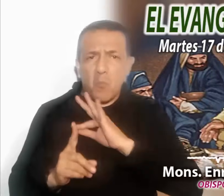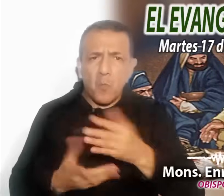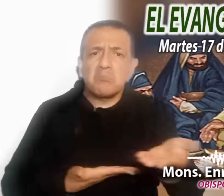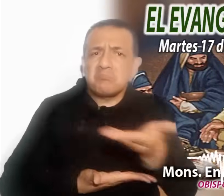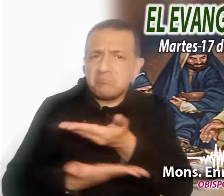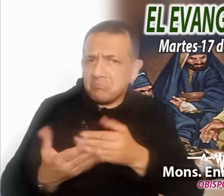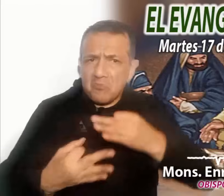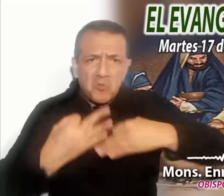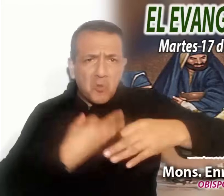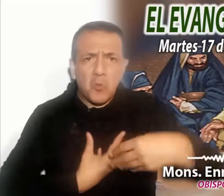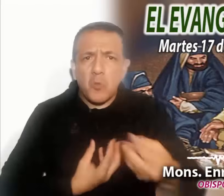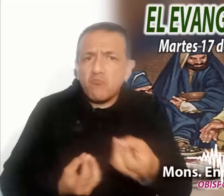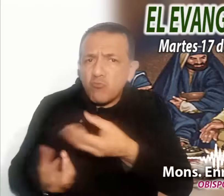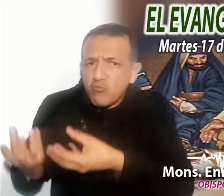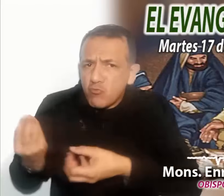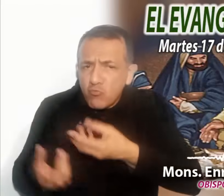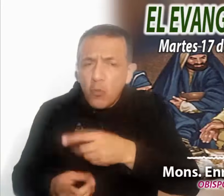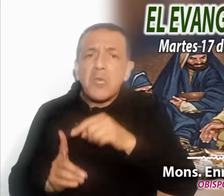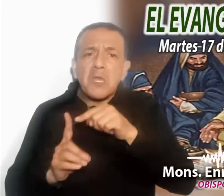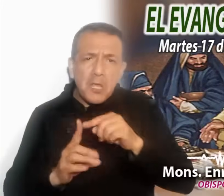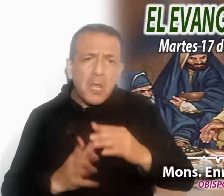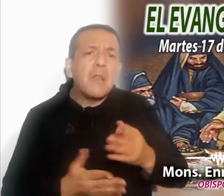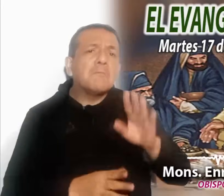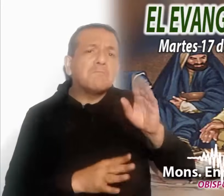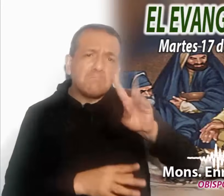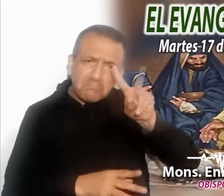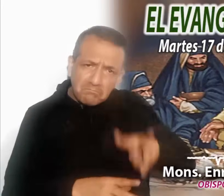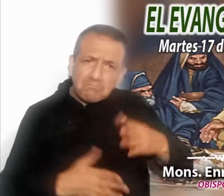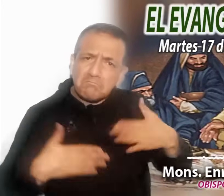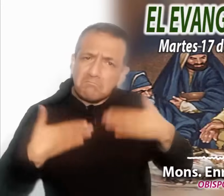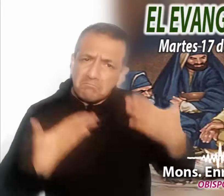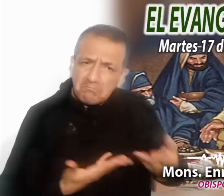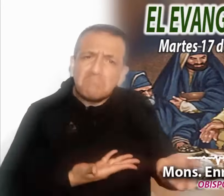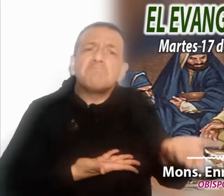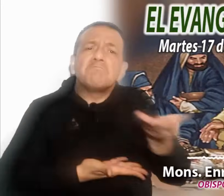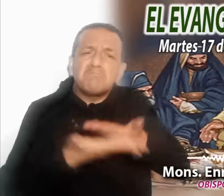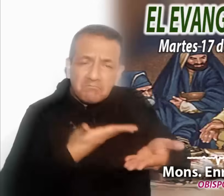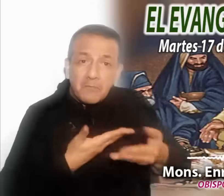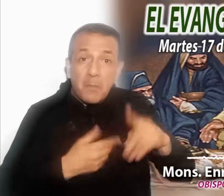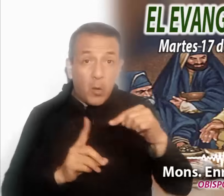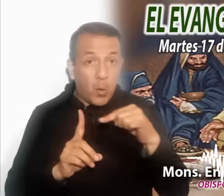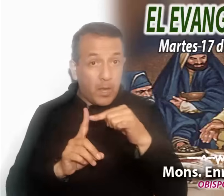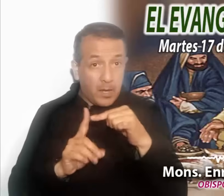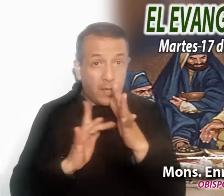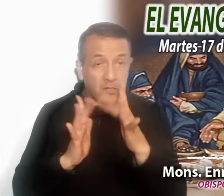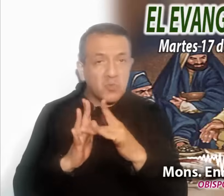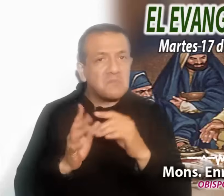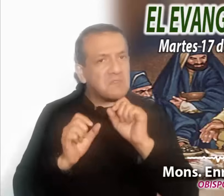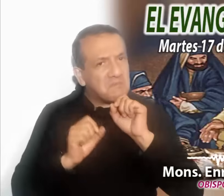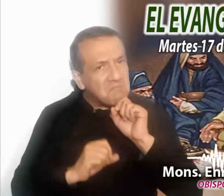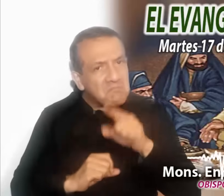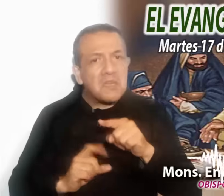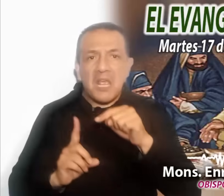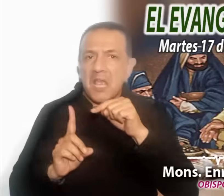ellos todo lo que le ofrecen y hacerlo sinceramente, pero al mismo tiempo sentirse